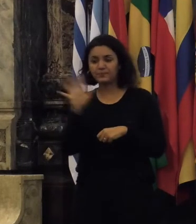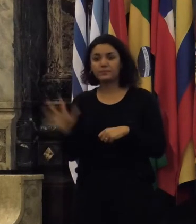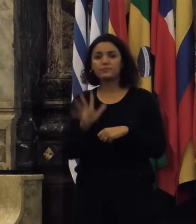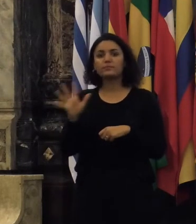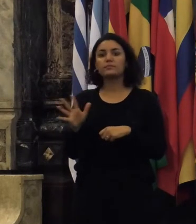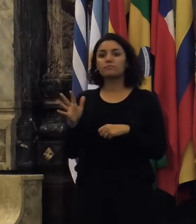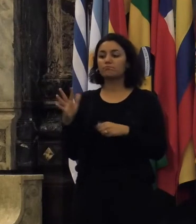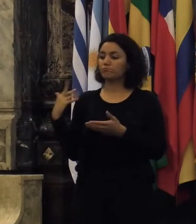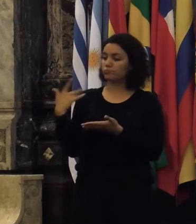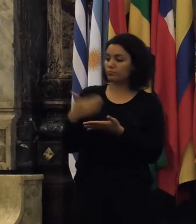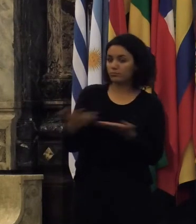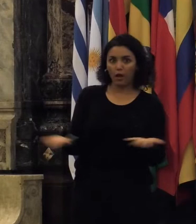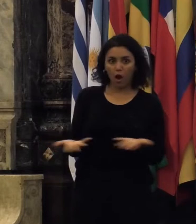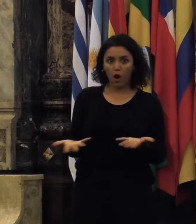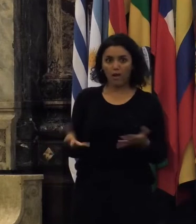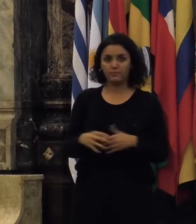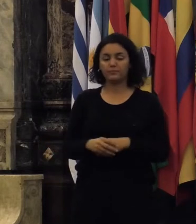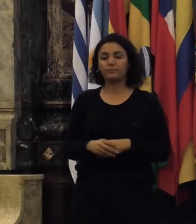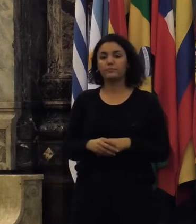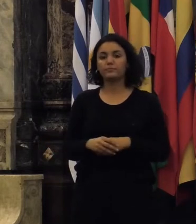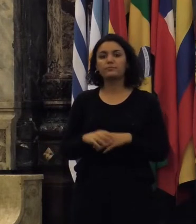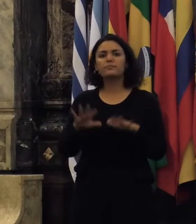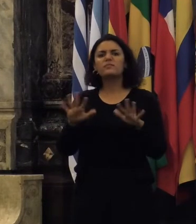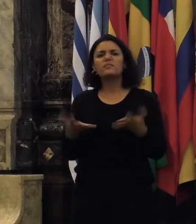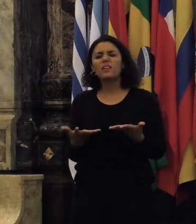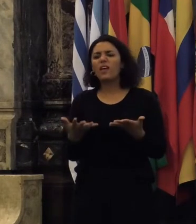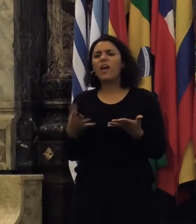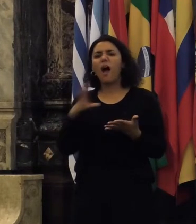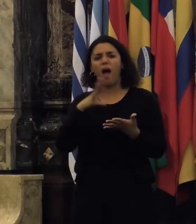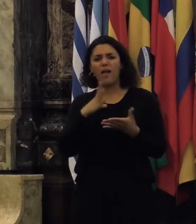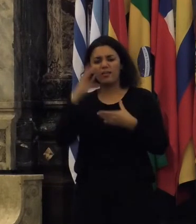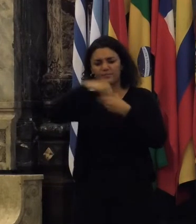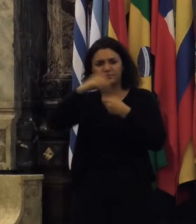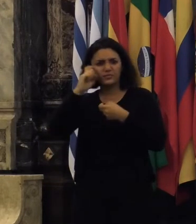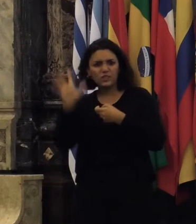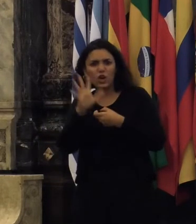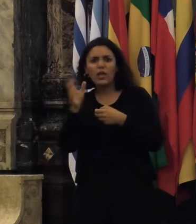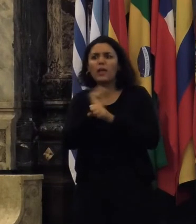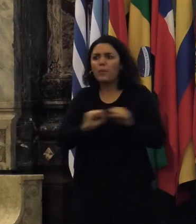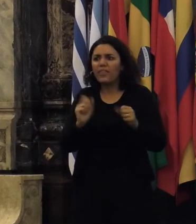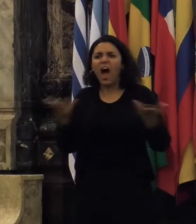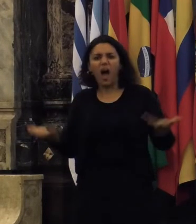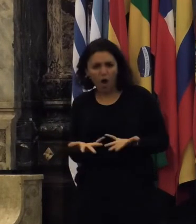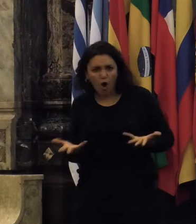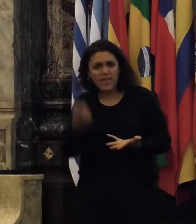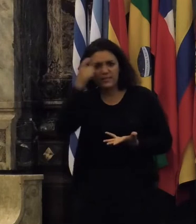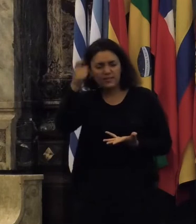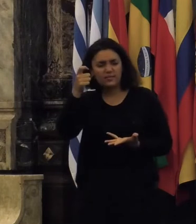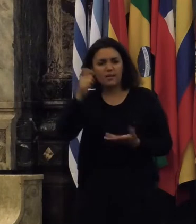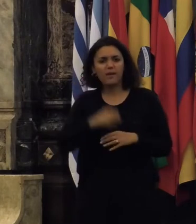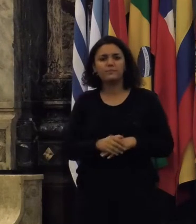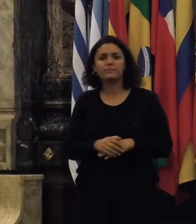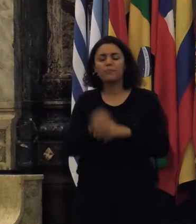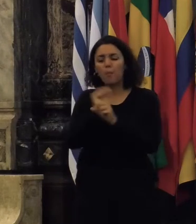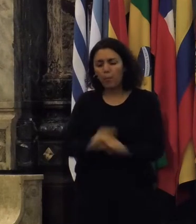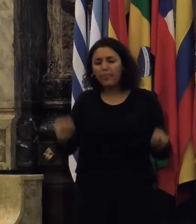nuestra contemporaneidad? ¿Qué le implica a la psicología ser ubicada como contemporánea? ¿Pueden